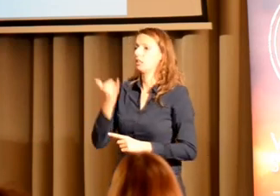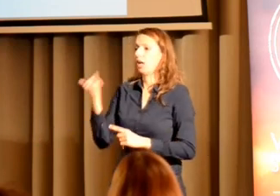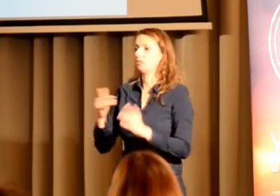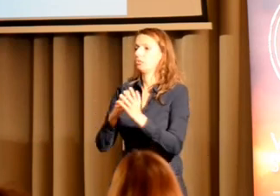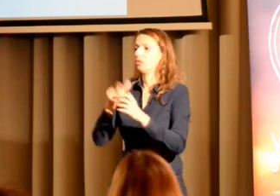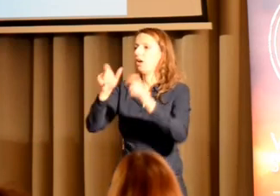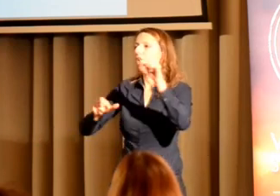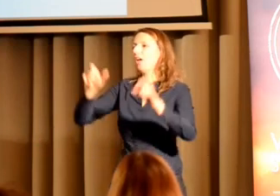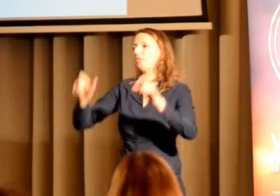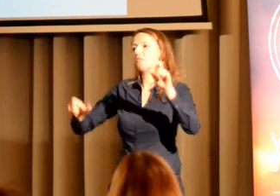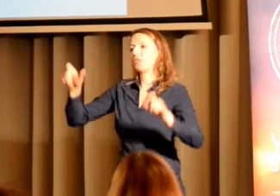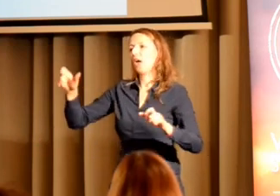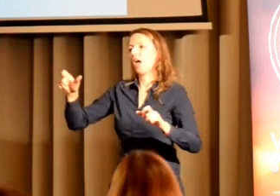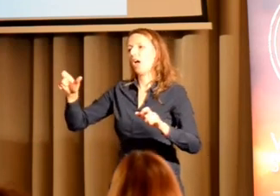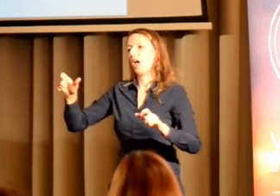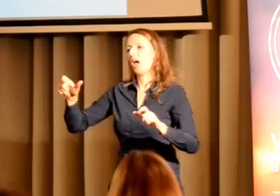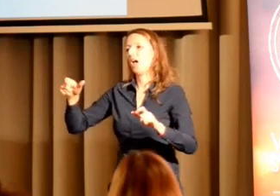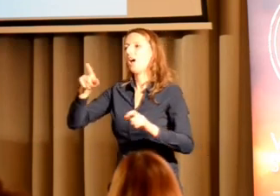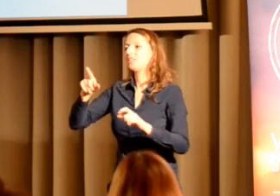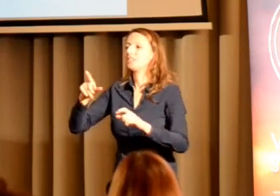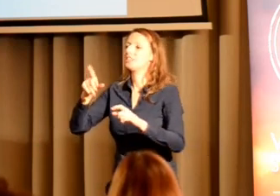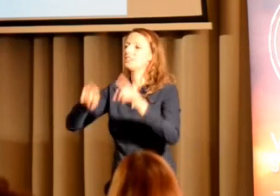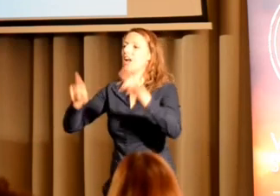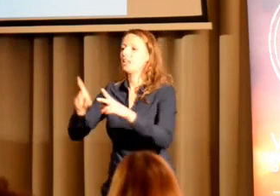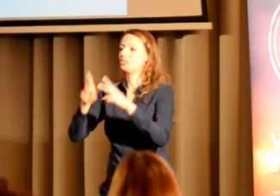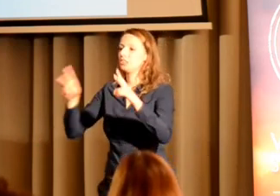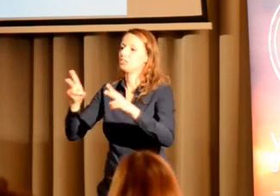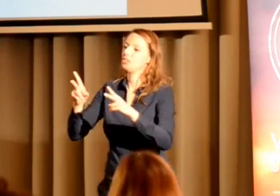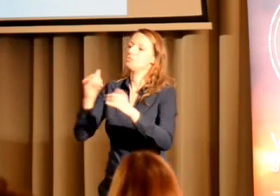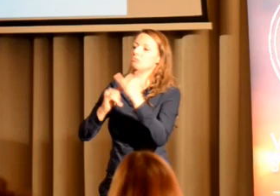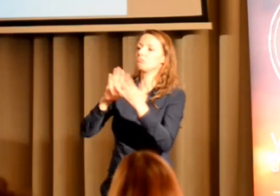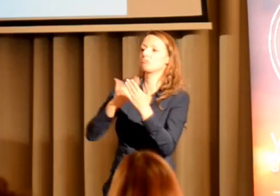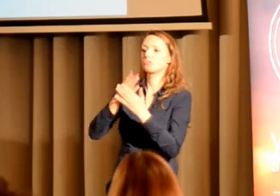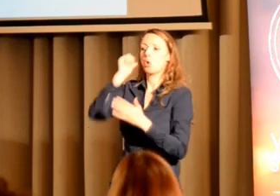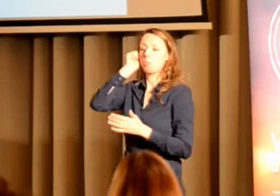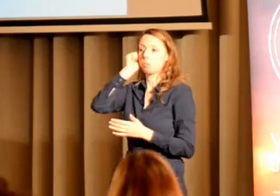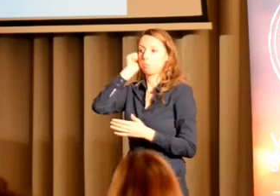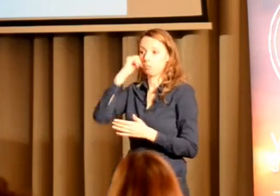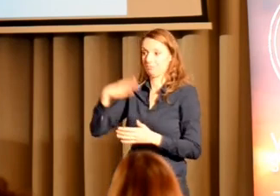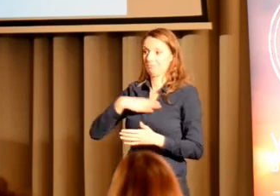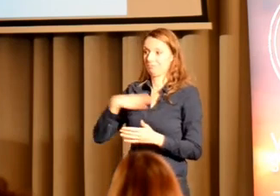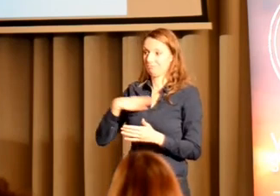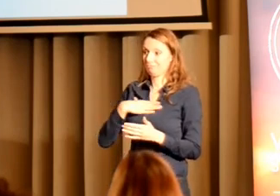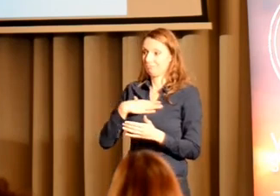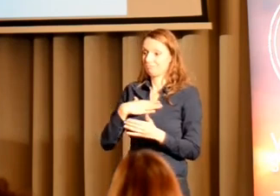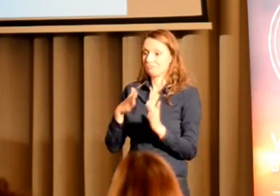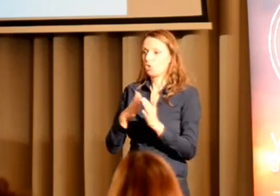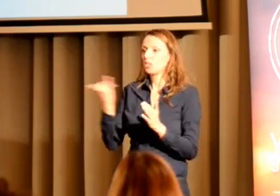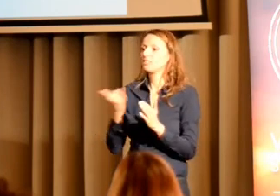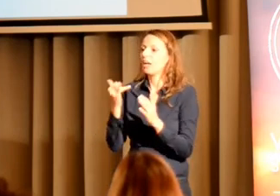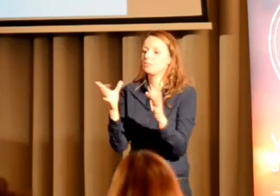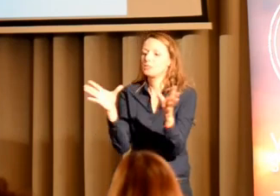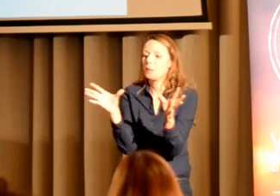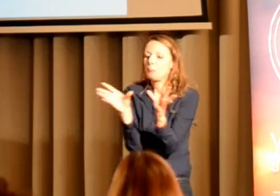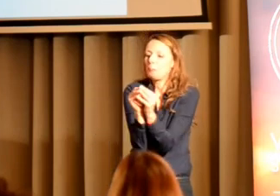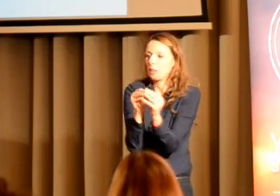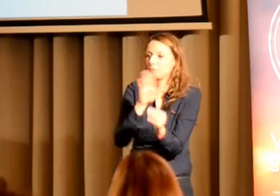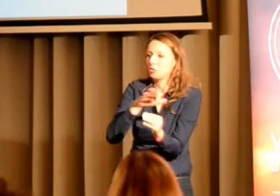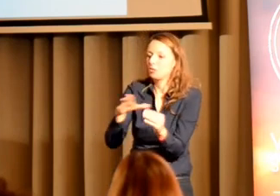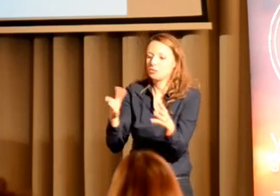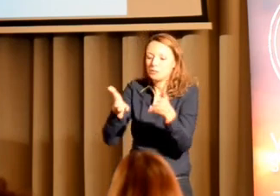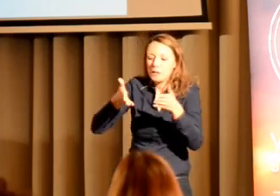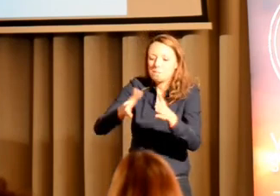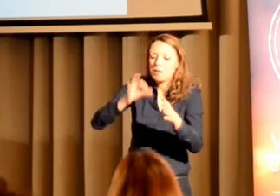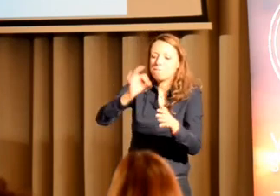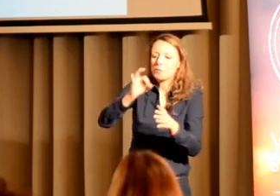i od sezonu. Jeżeli jest samica, która ma szczenięta, to ona od nory za daleko nie odchodzi. Ale samiec zimą na przykład, żeby oznakować całe